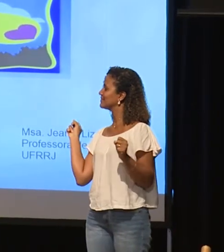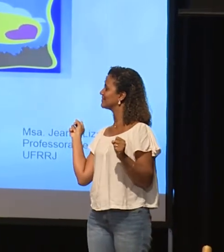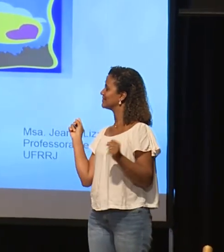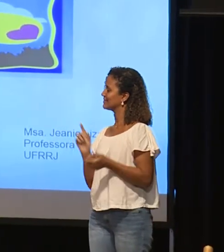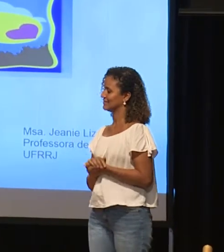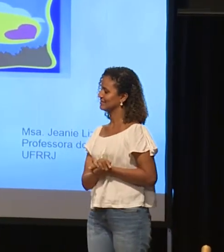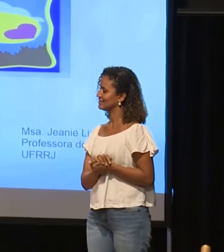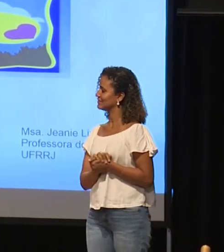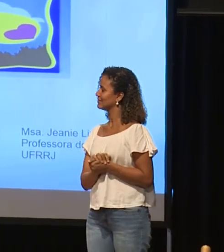favor.